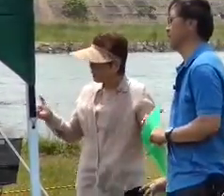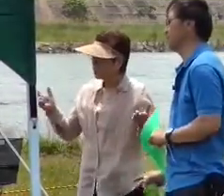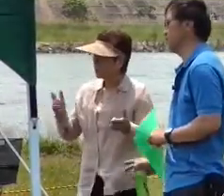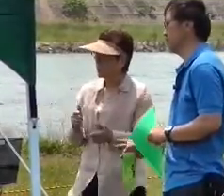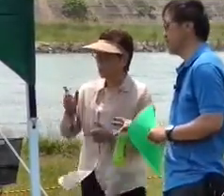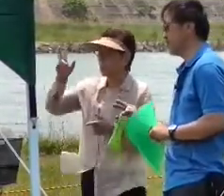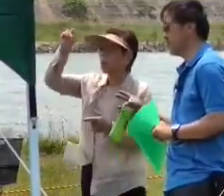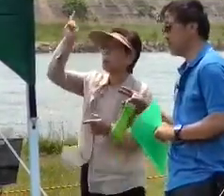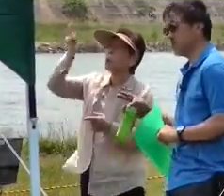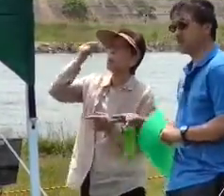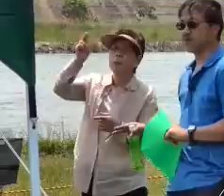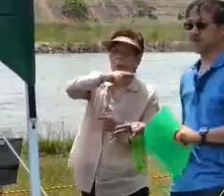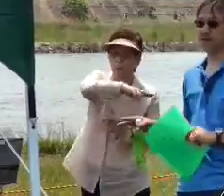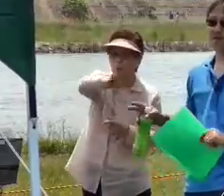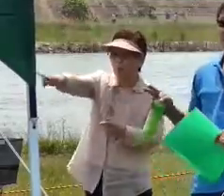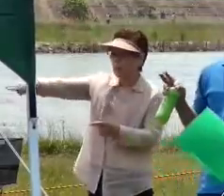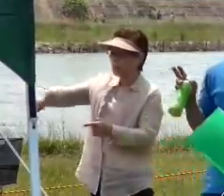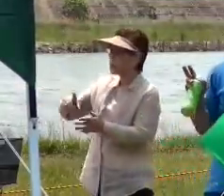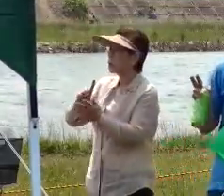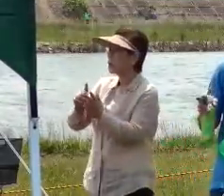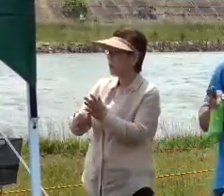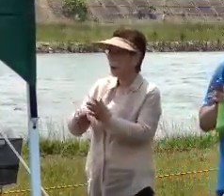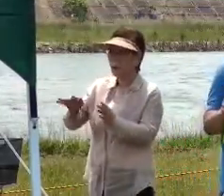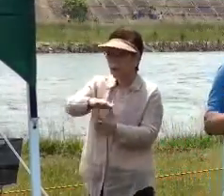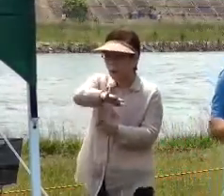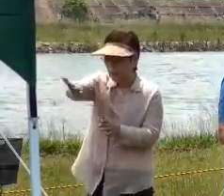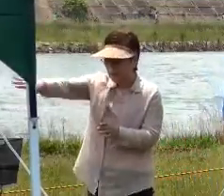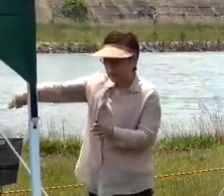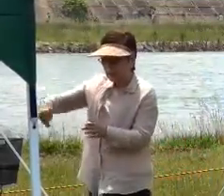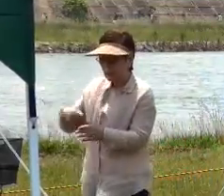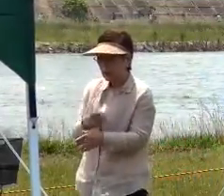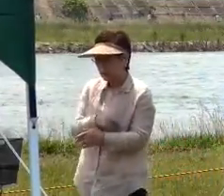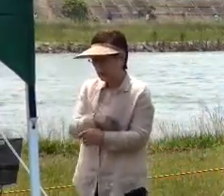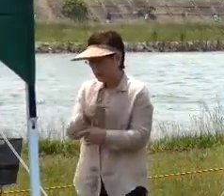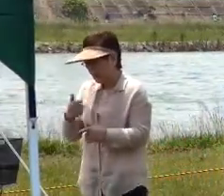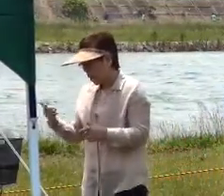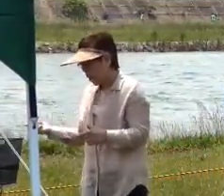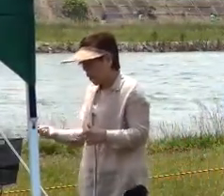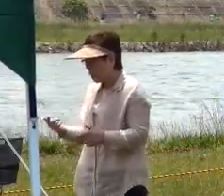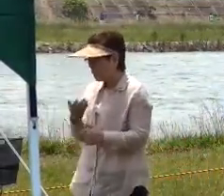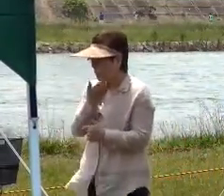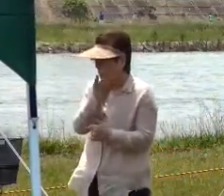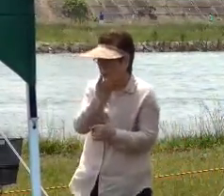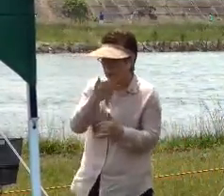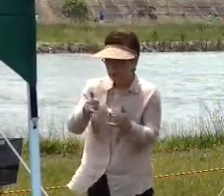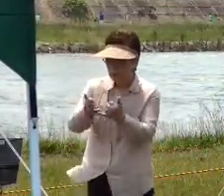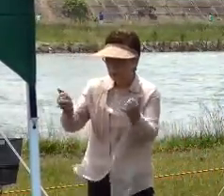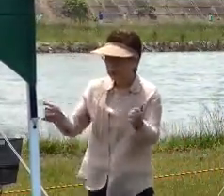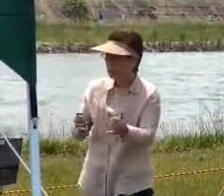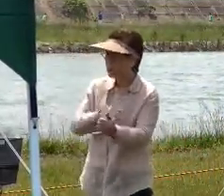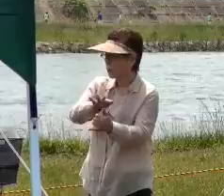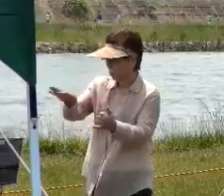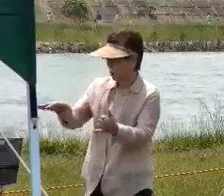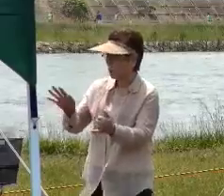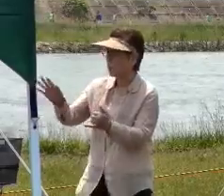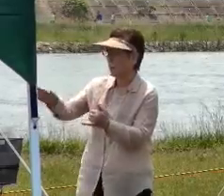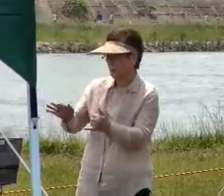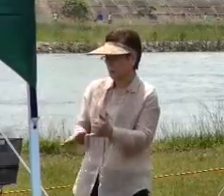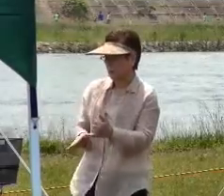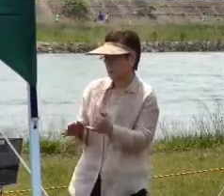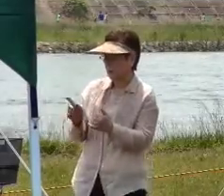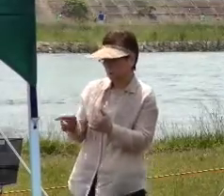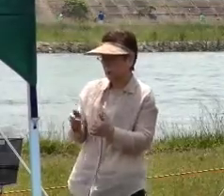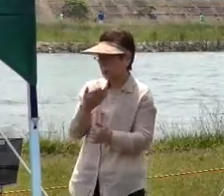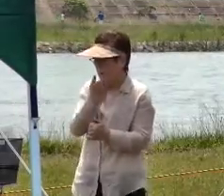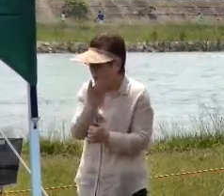ば君たちはとてもとても大切な存在なんだということを教えるためにこの例え